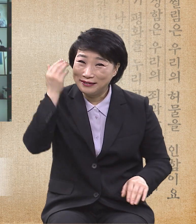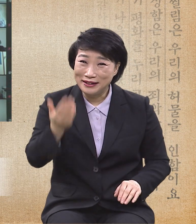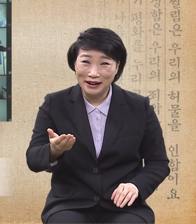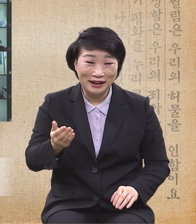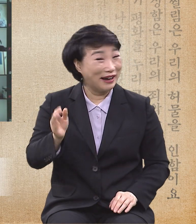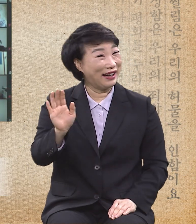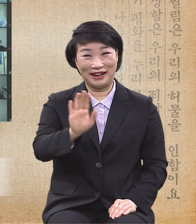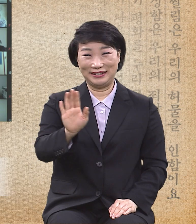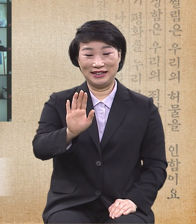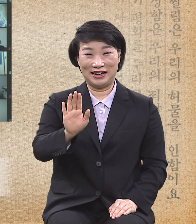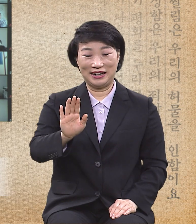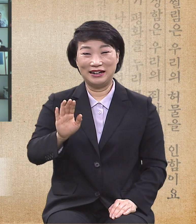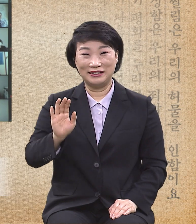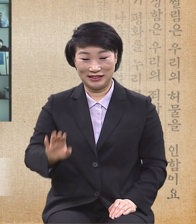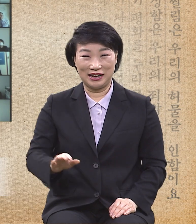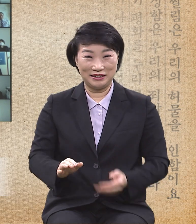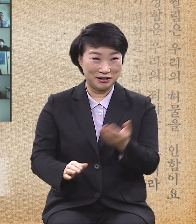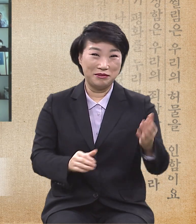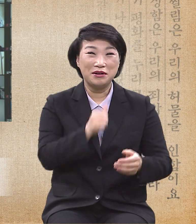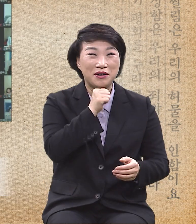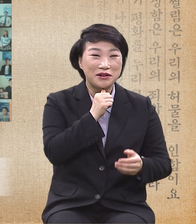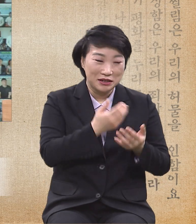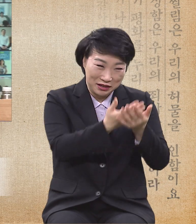거기도 얻어서 3끼 먹고,